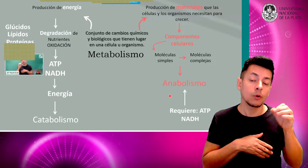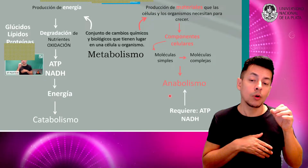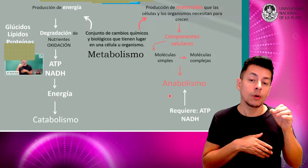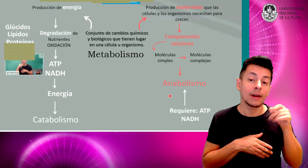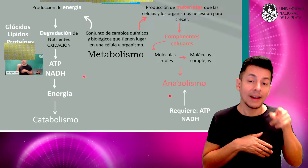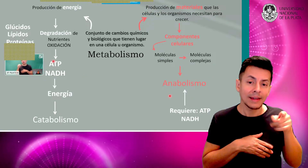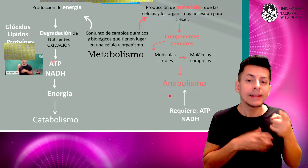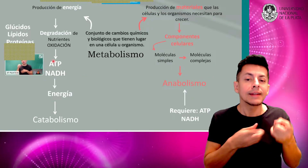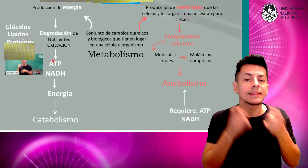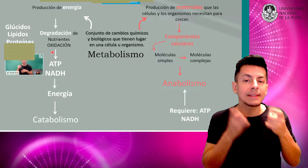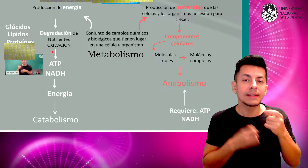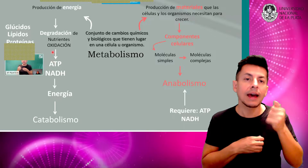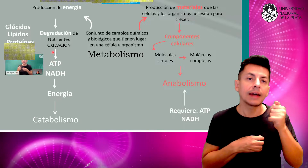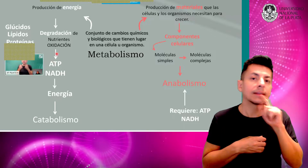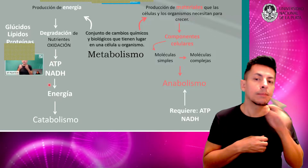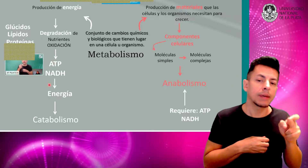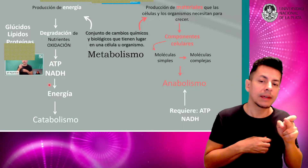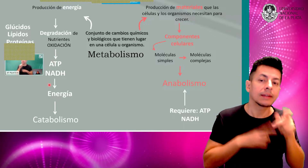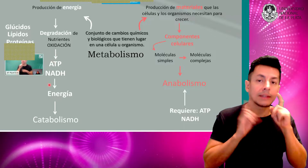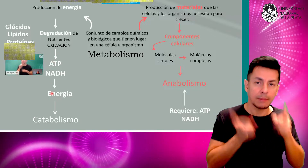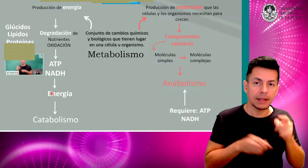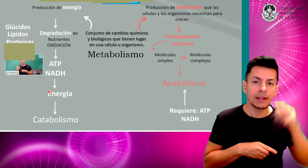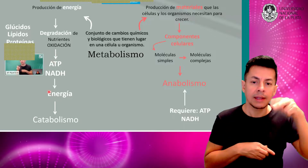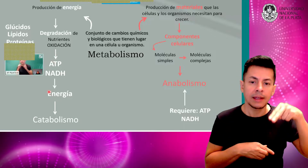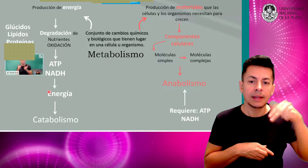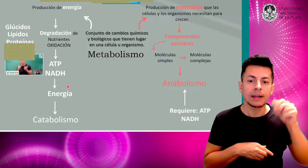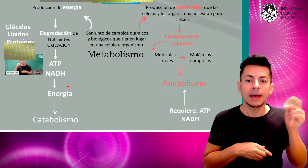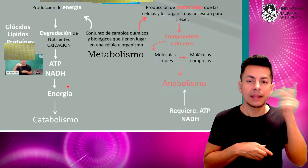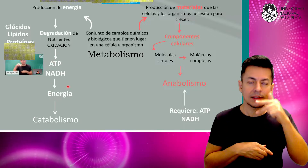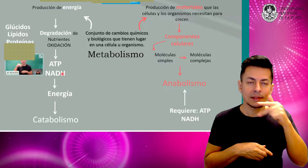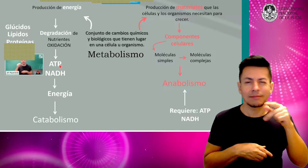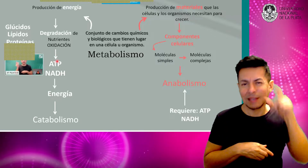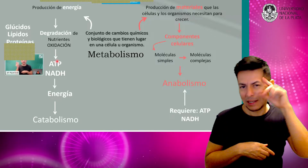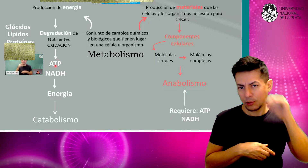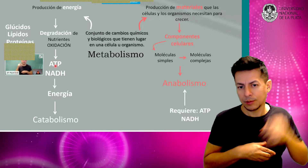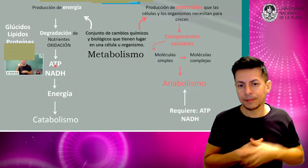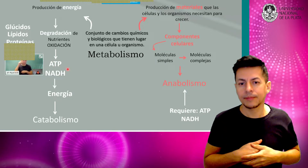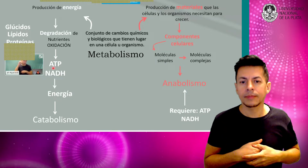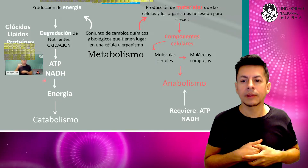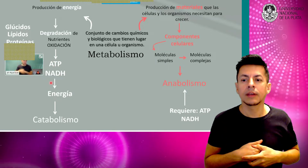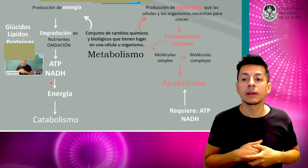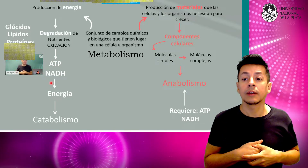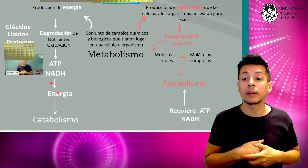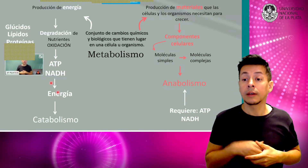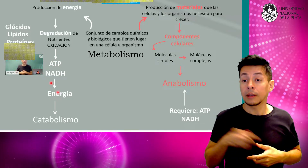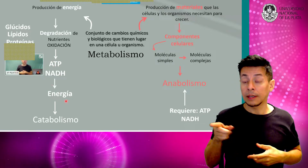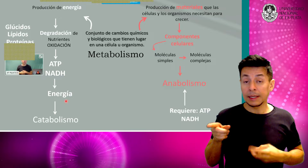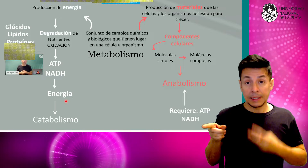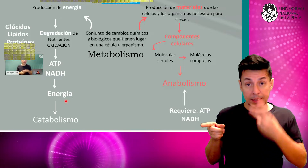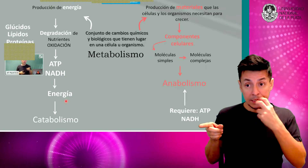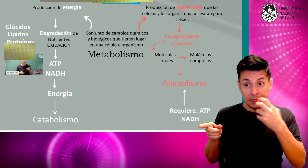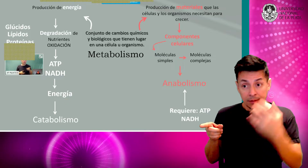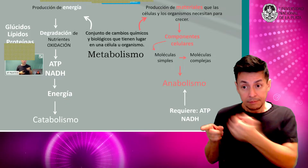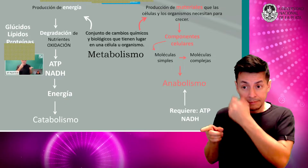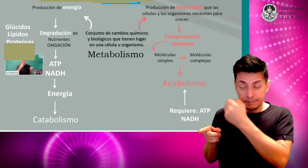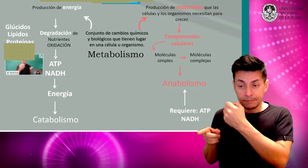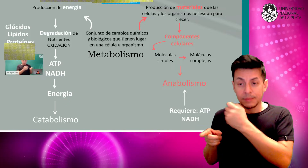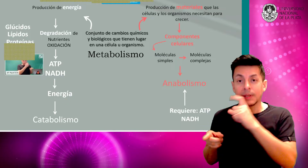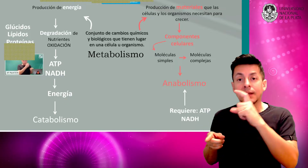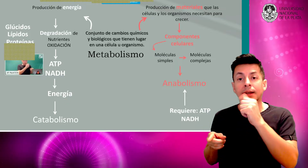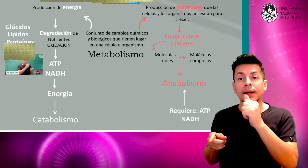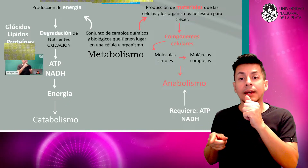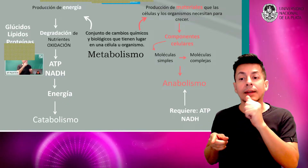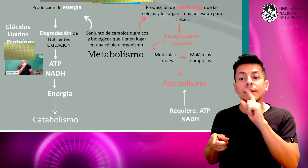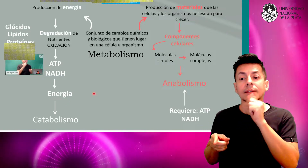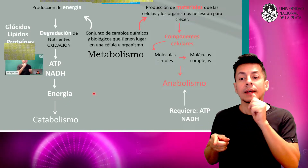A la parte del metabolismo en el cual se obtiene energía, se obtiene ATP y electrones, la llamamos